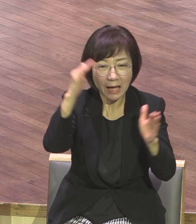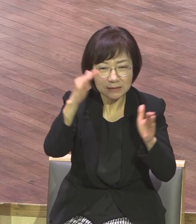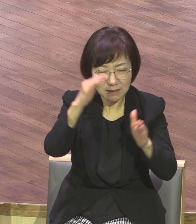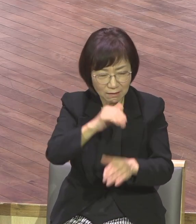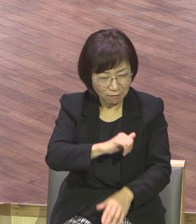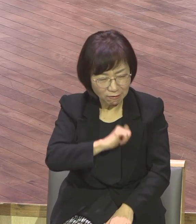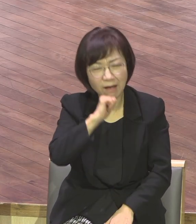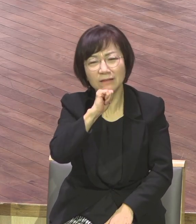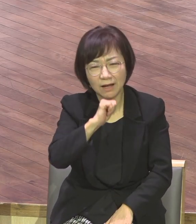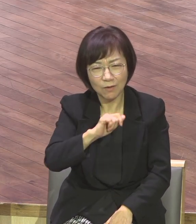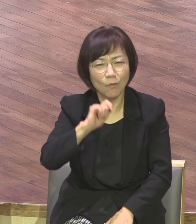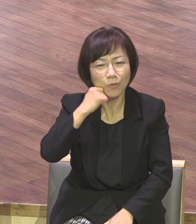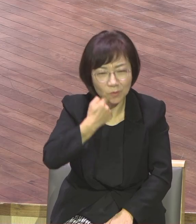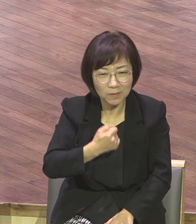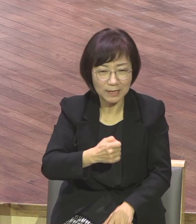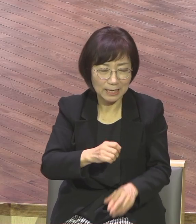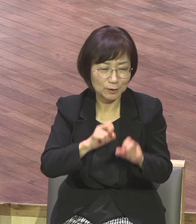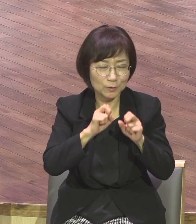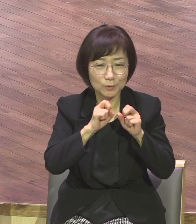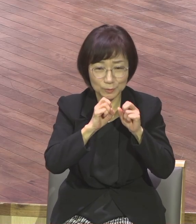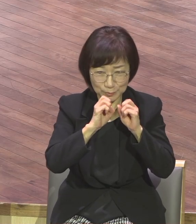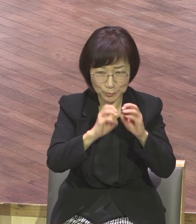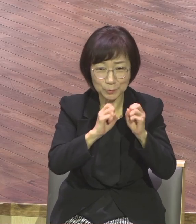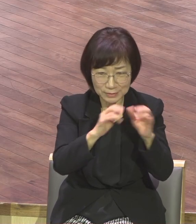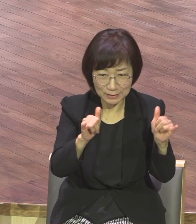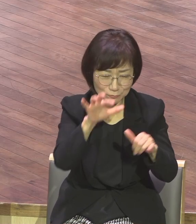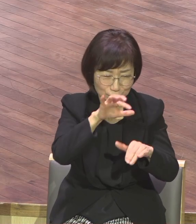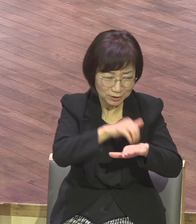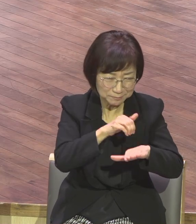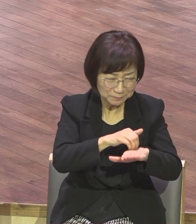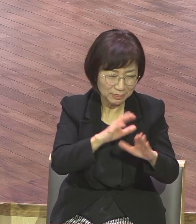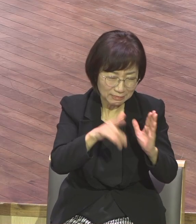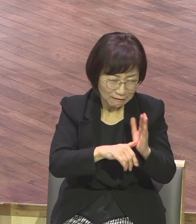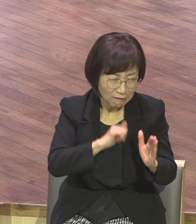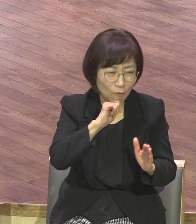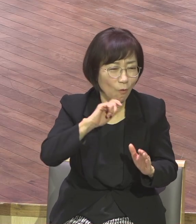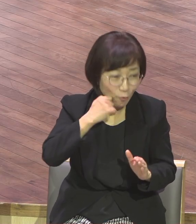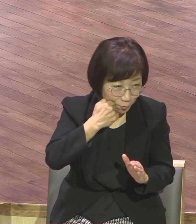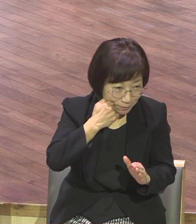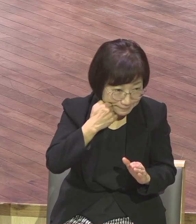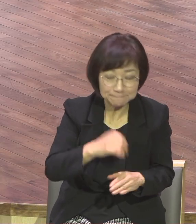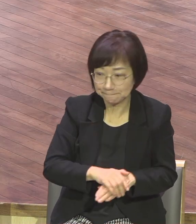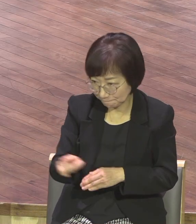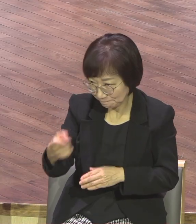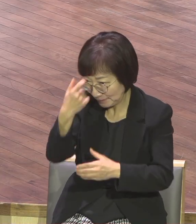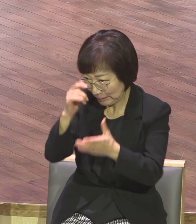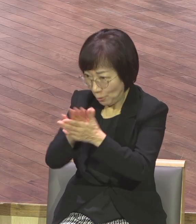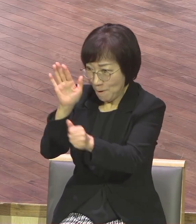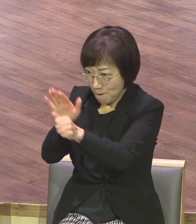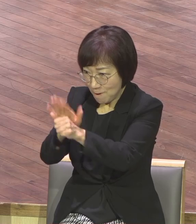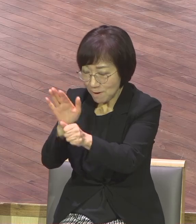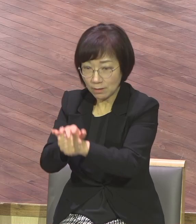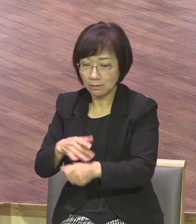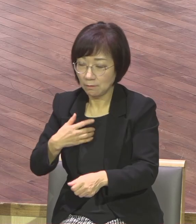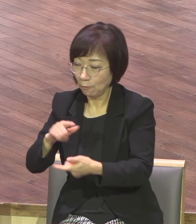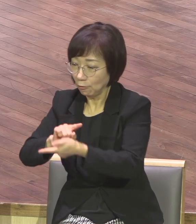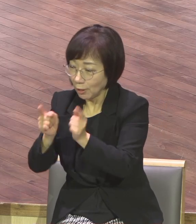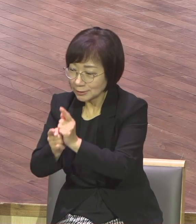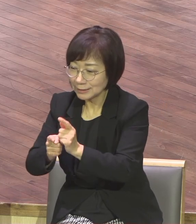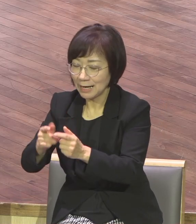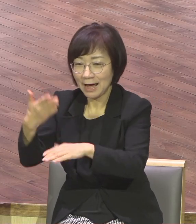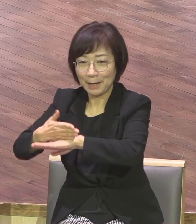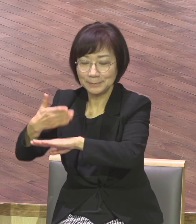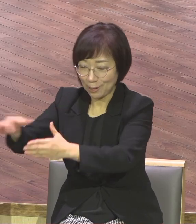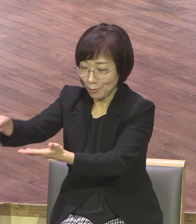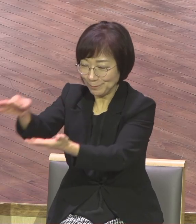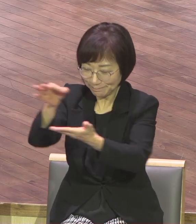그냥말로 성경이 주니까 받아가 쭉 기도 안 해줍니까? 가난한 사람이 더 좋아. 없는 사람이 더 좋아. 할 일